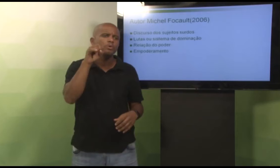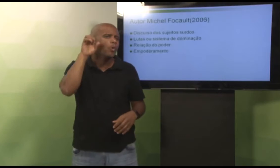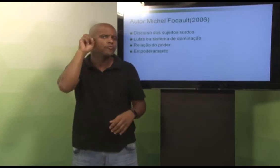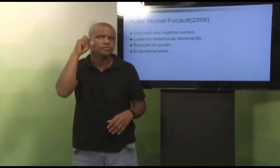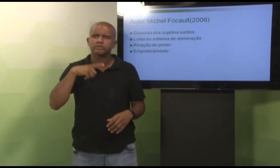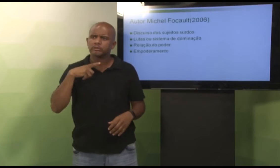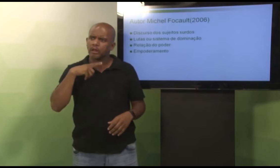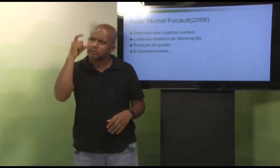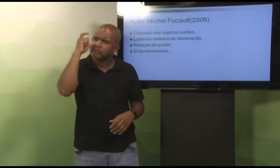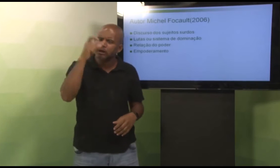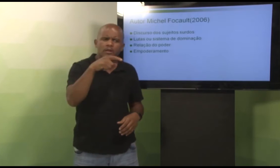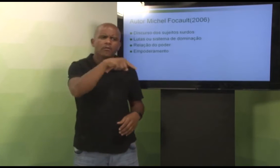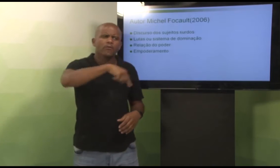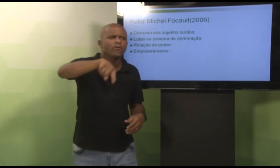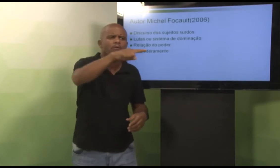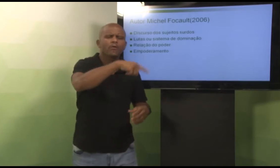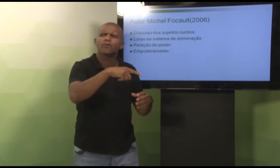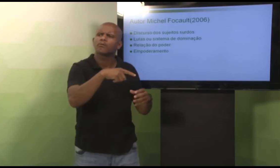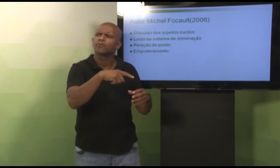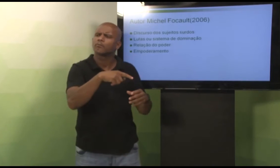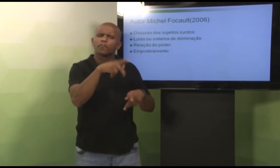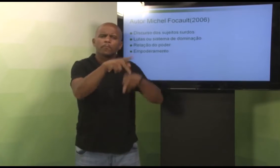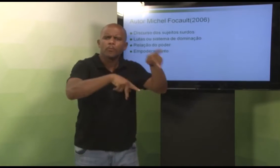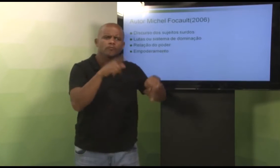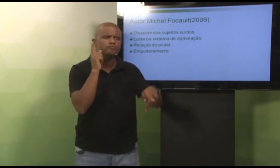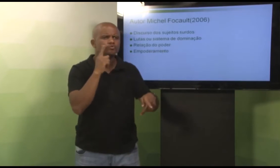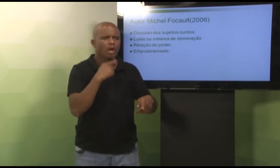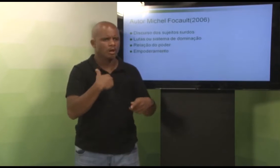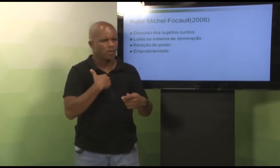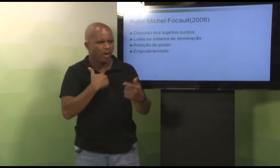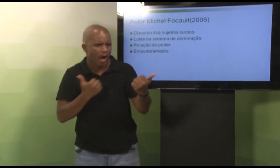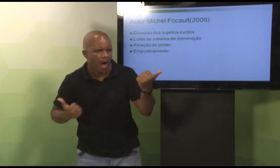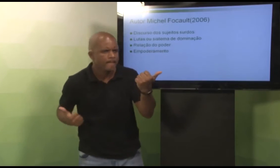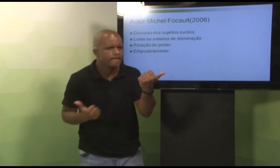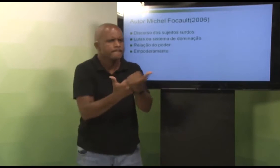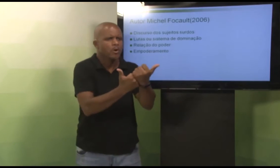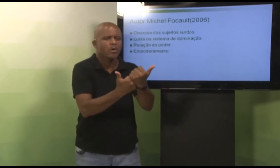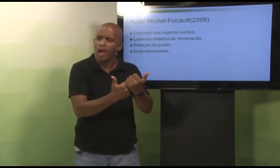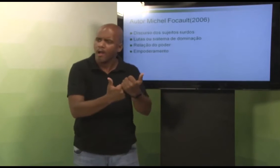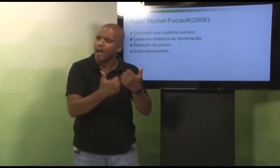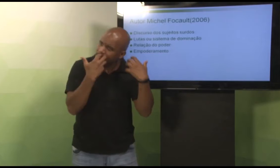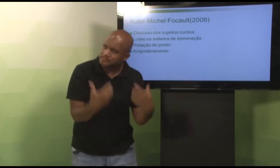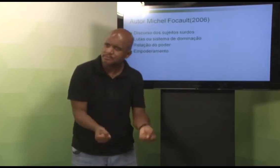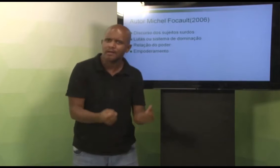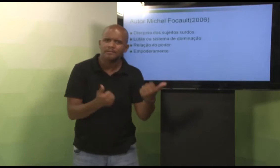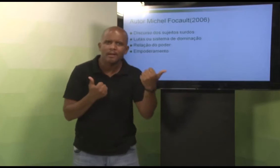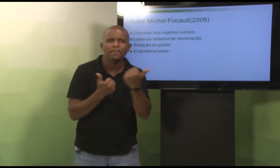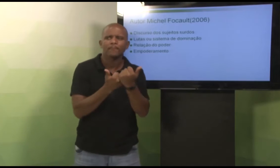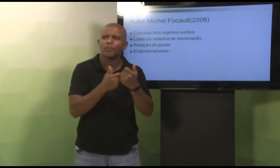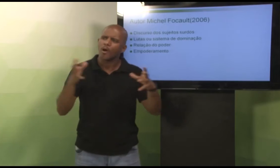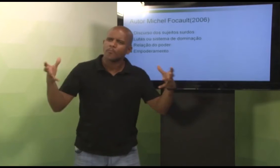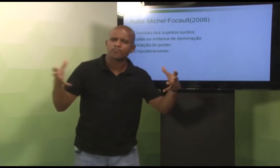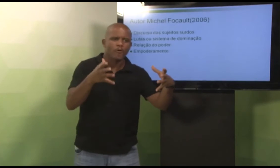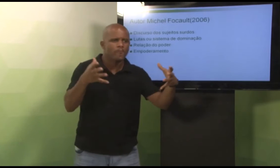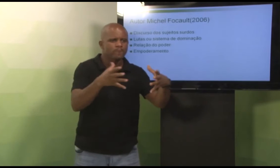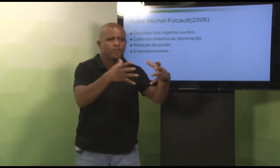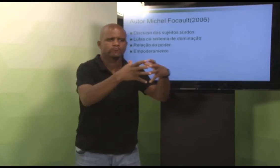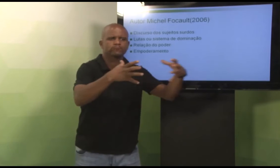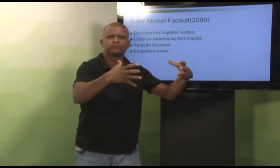dificulta o exercício de poder, da ampliação desse poder. Assim, é interessante, se os ouvintes, eles se interessam,